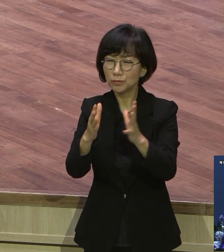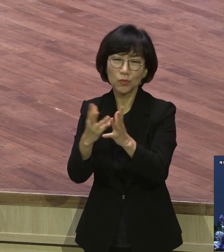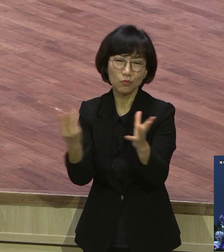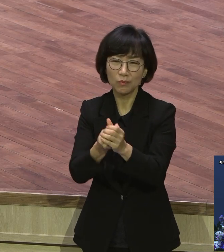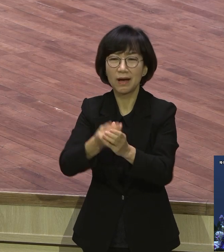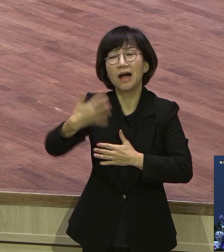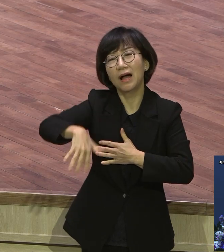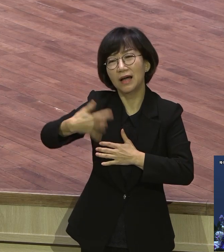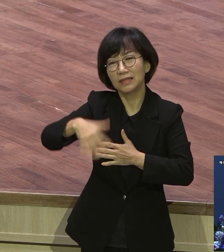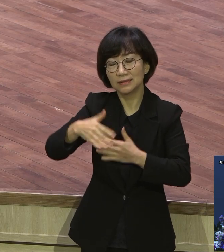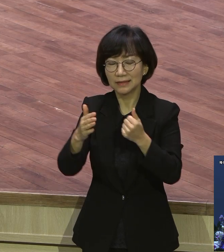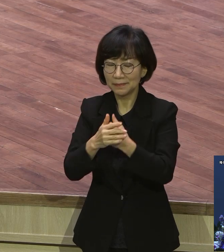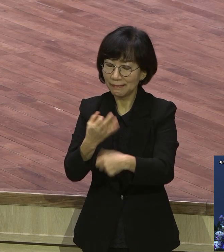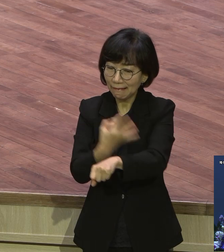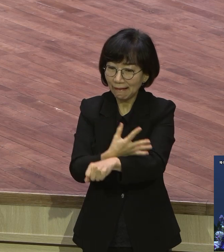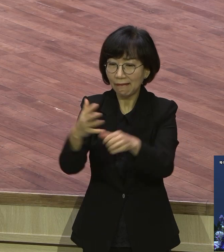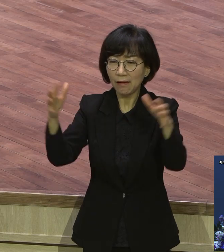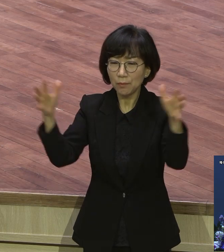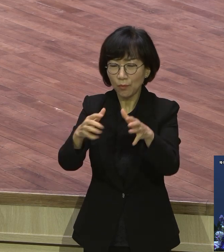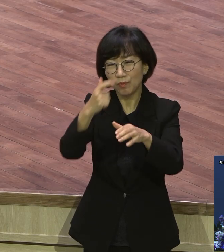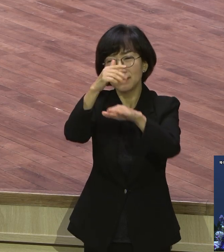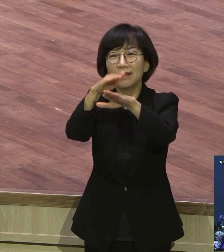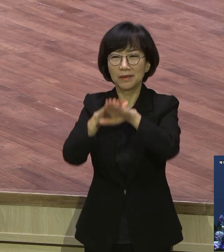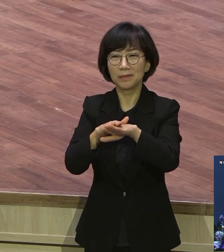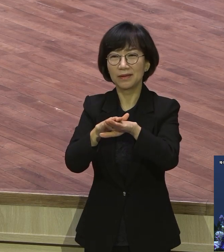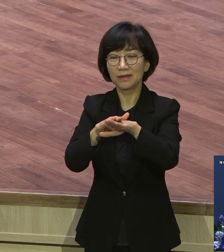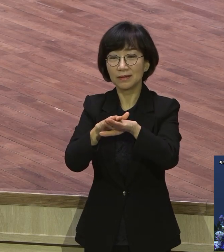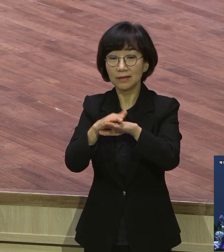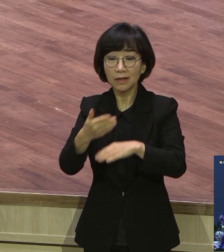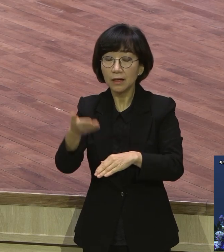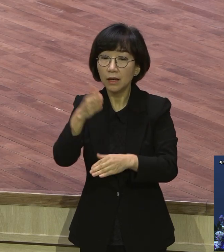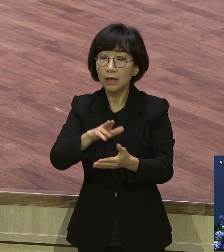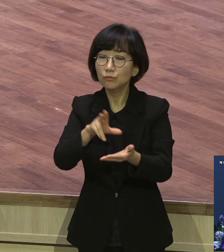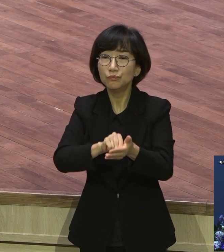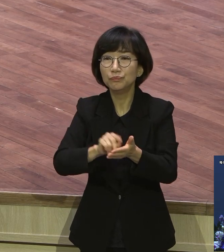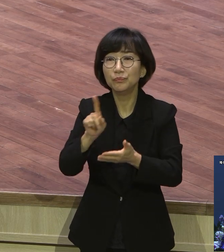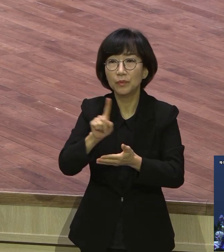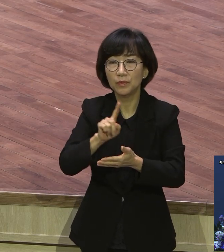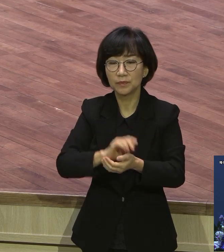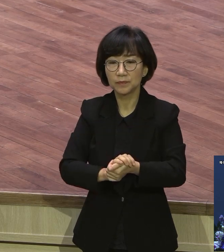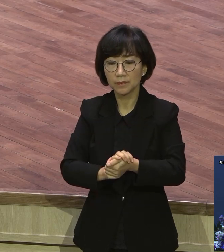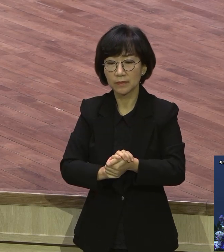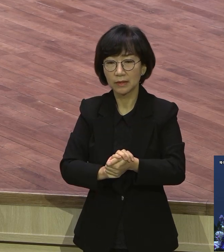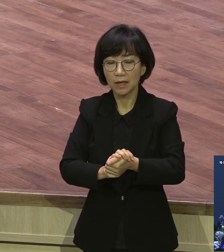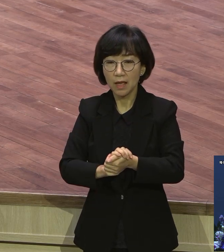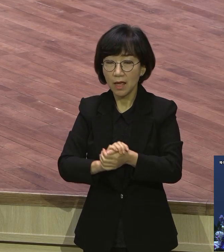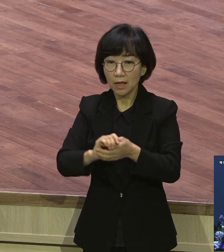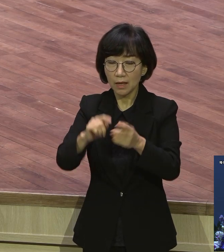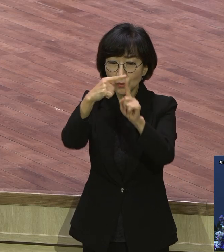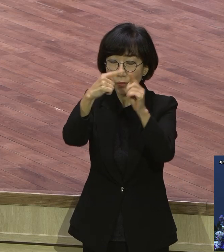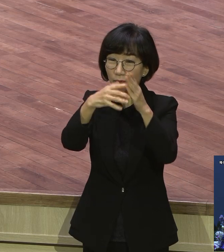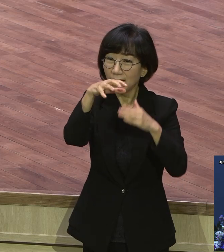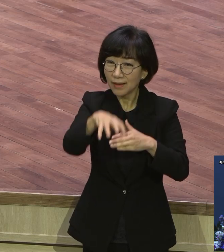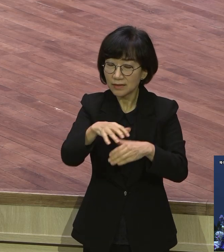같은데 심각한 것은 이 교회가 잘못된 정보